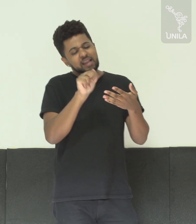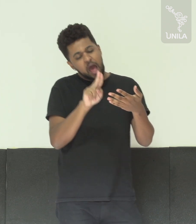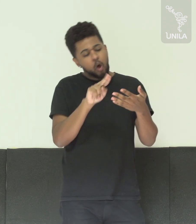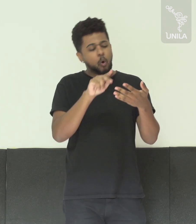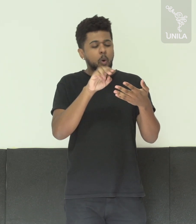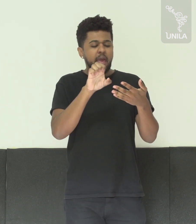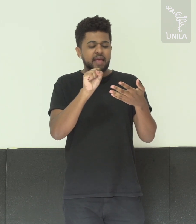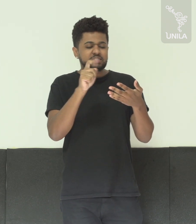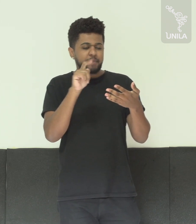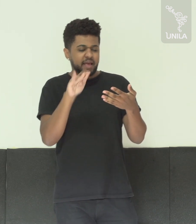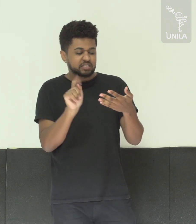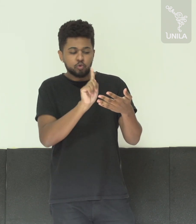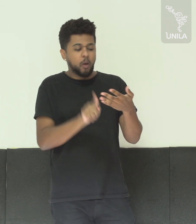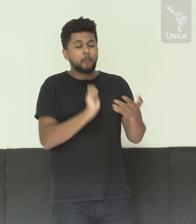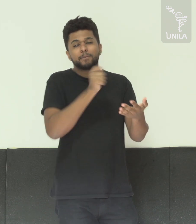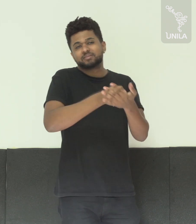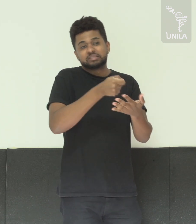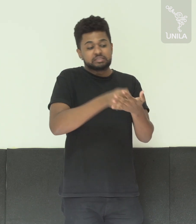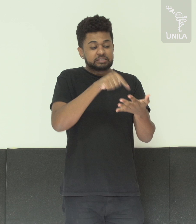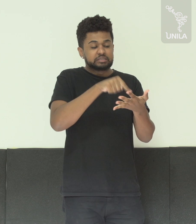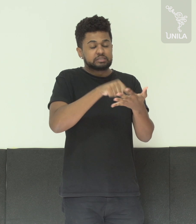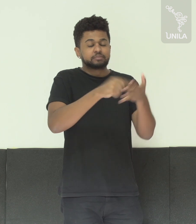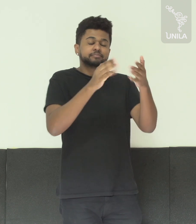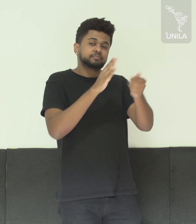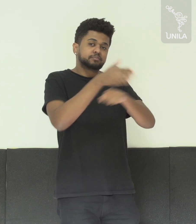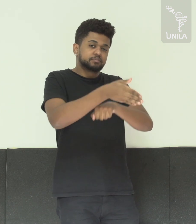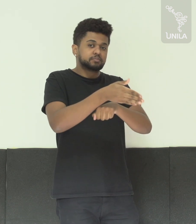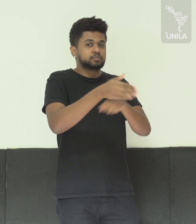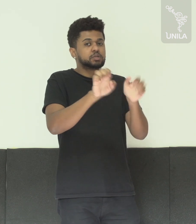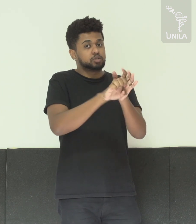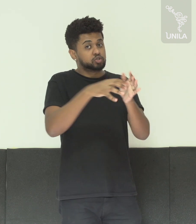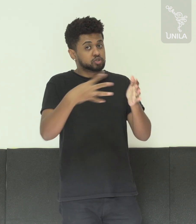nos requisitos obrigatórios para ingresso descrito no presente edital.